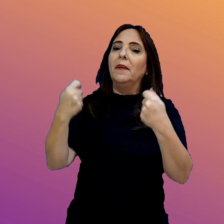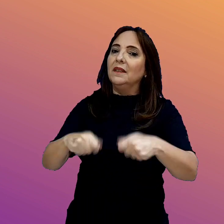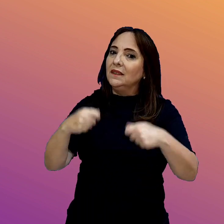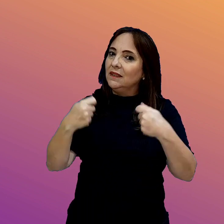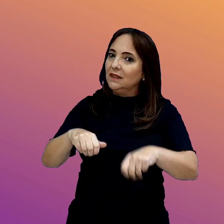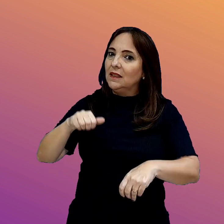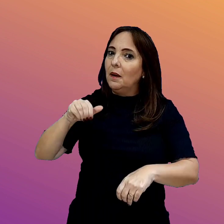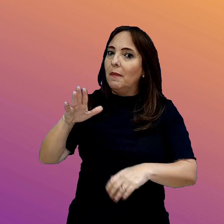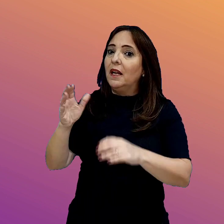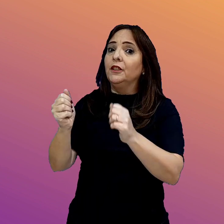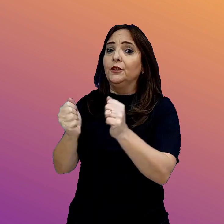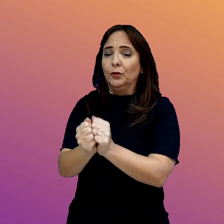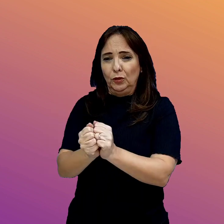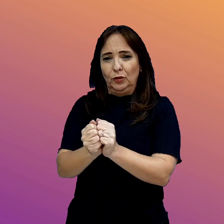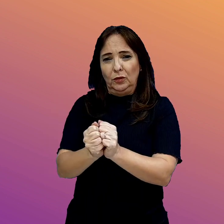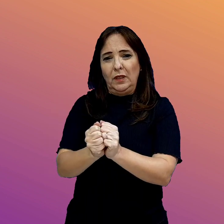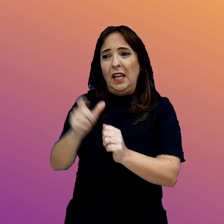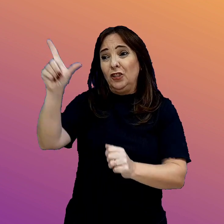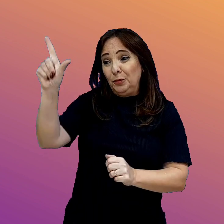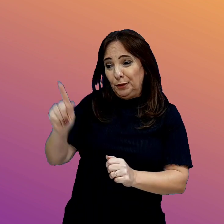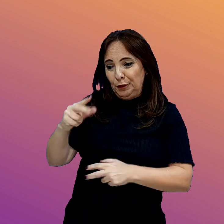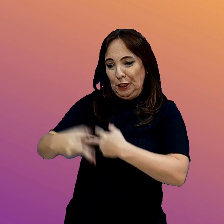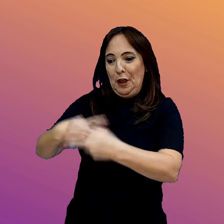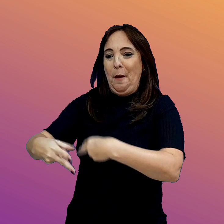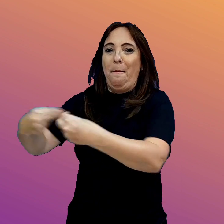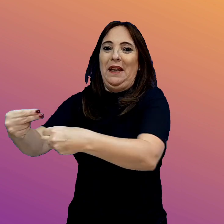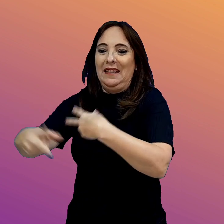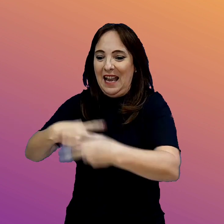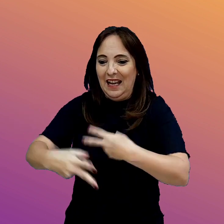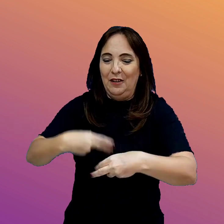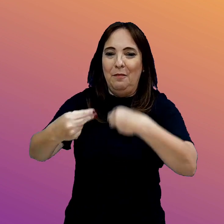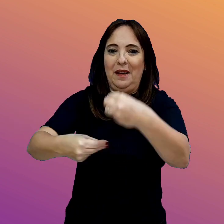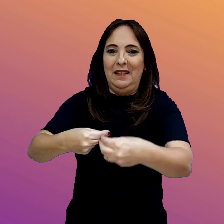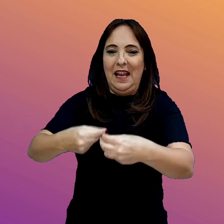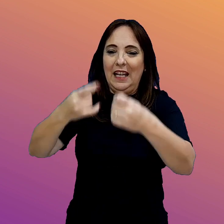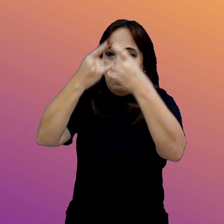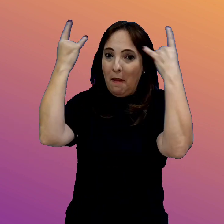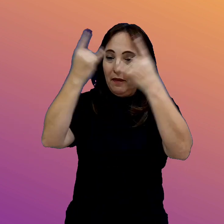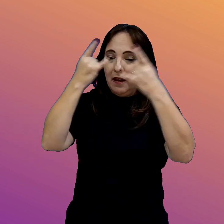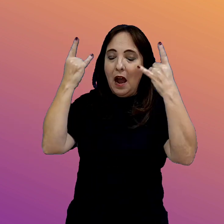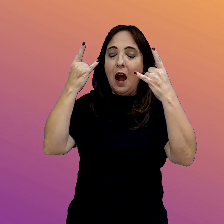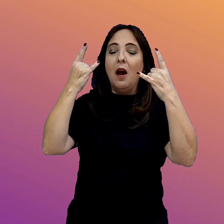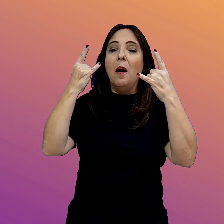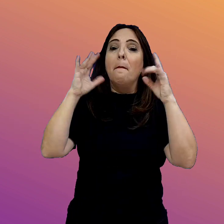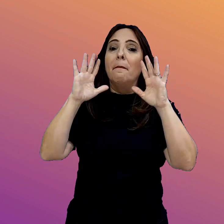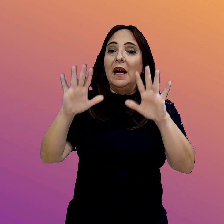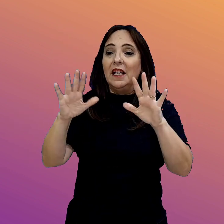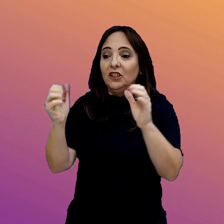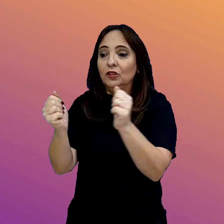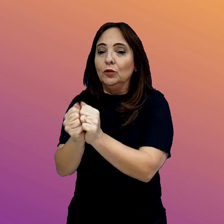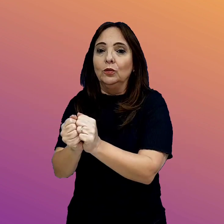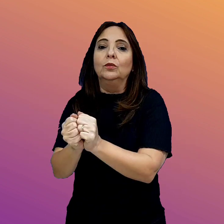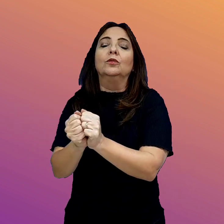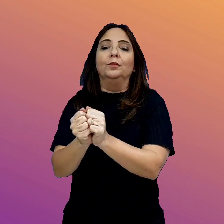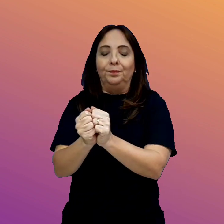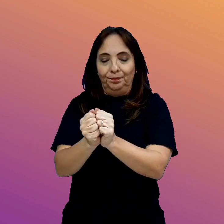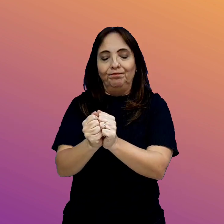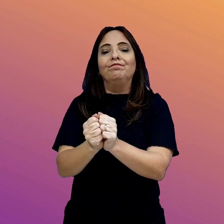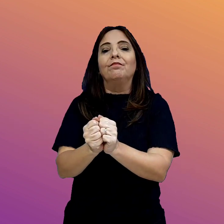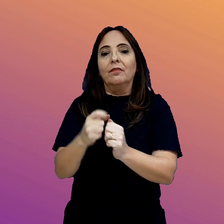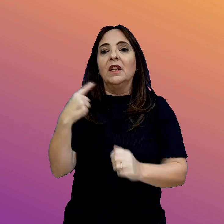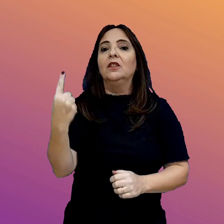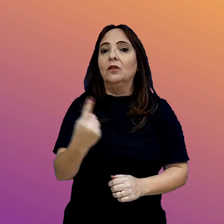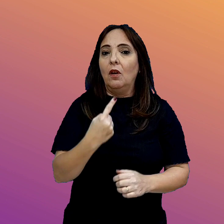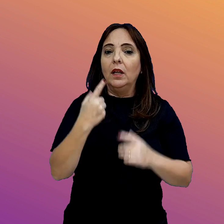mais presente. Porque Paula, Camila, a gente tem realmente... Eu tenho me assustado. Eu e Mauro, a gente tem realmente chorado